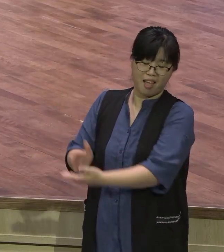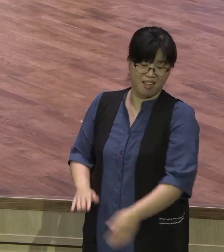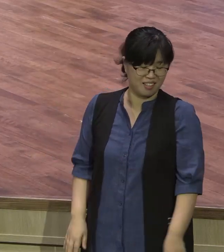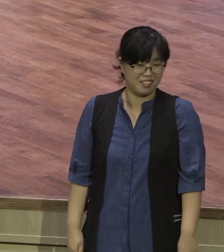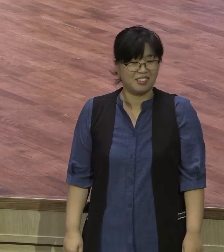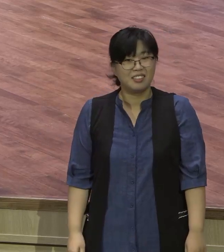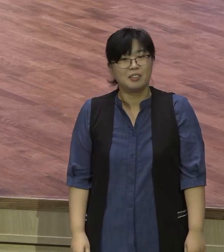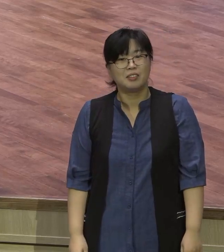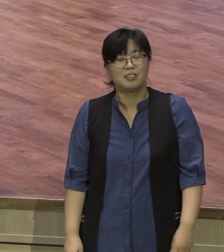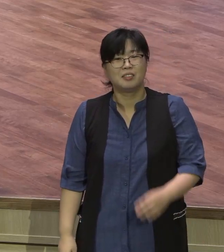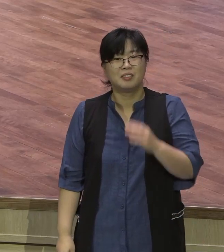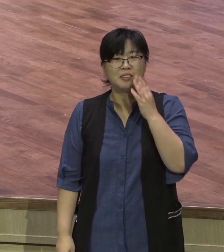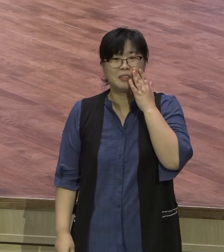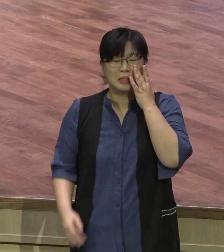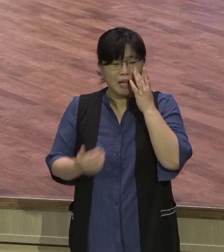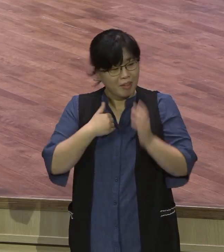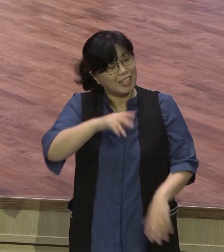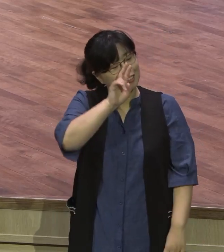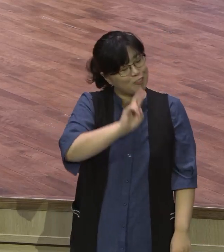내가 보면 맨날 노래 못 부른다 내가 뭐라